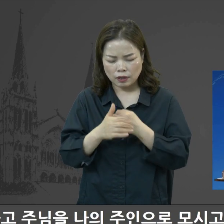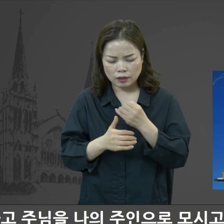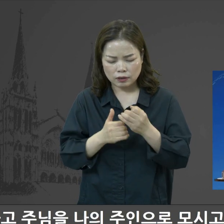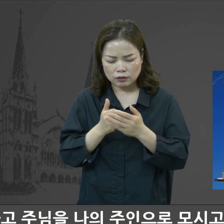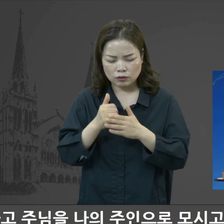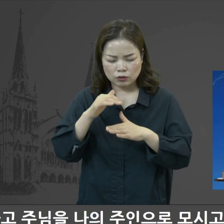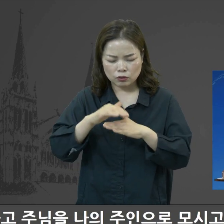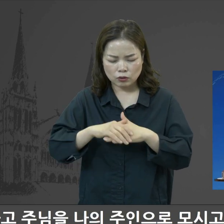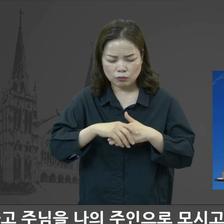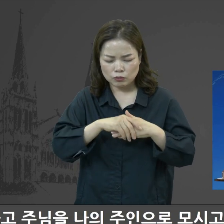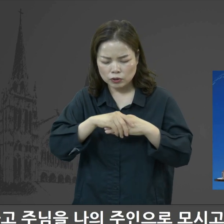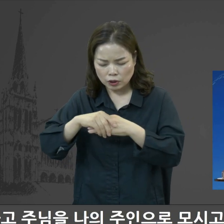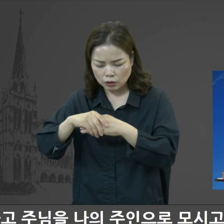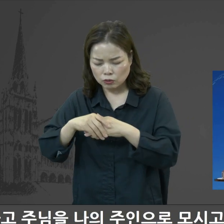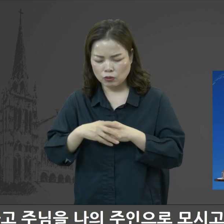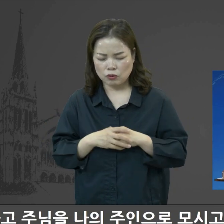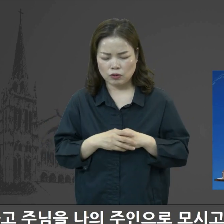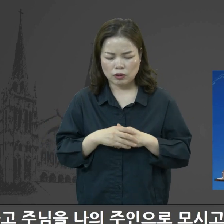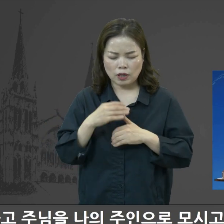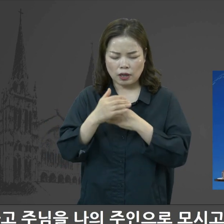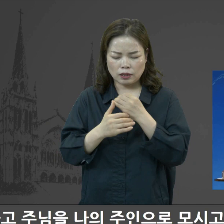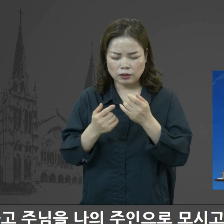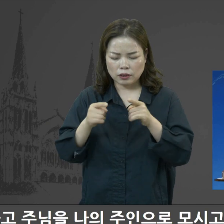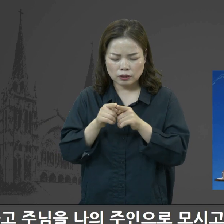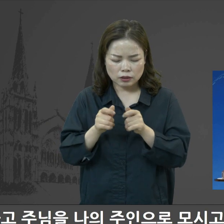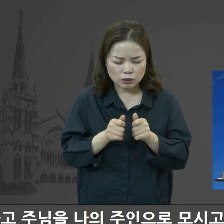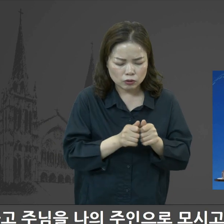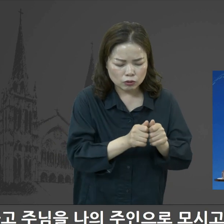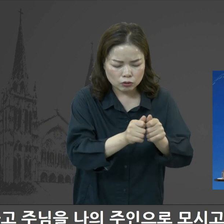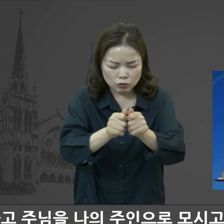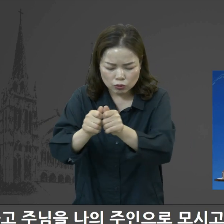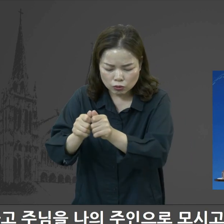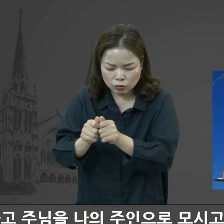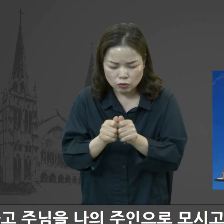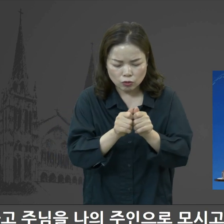손 붙잡고 하나님과 더불어 동행하며